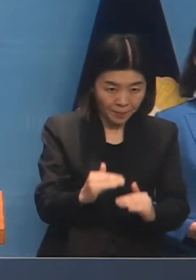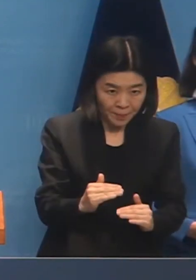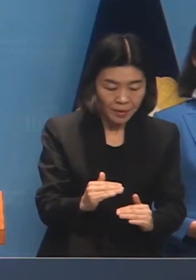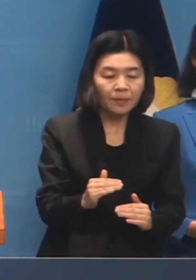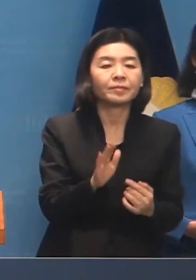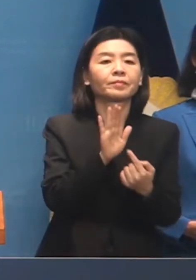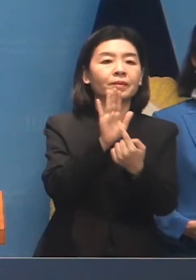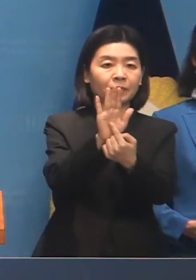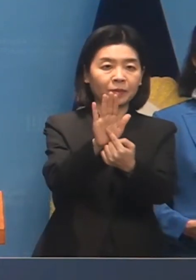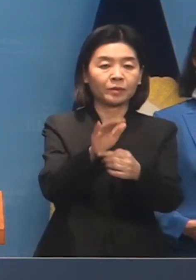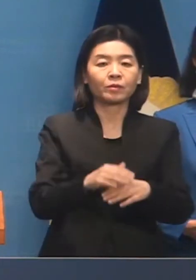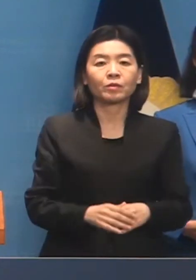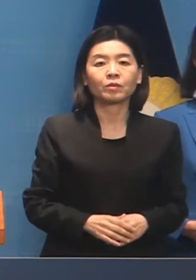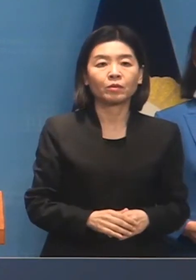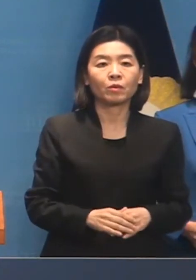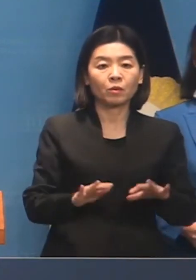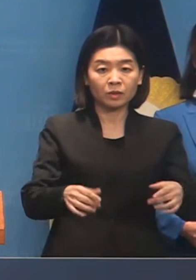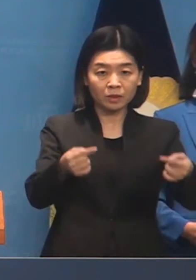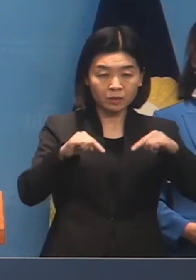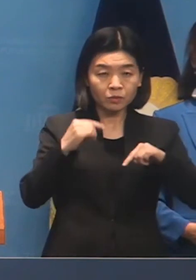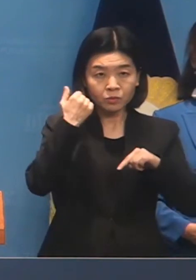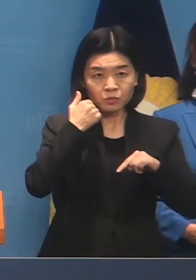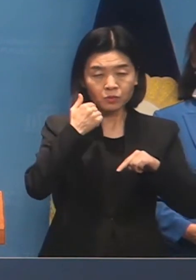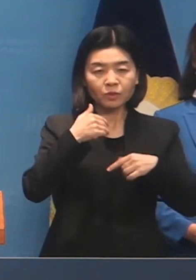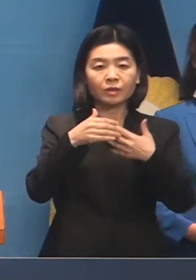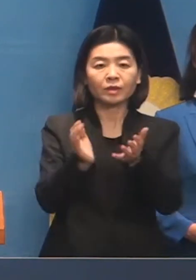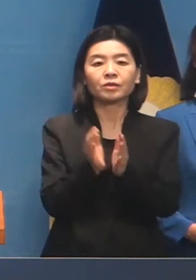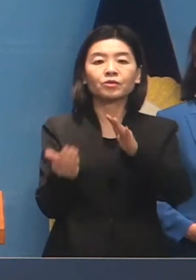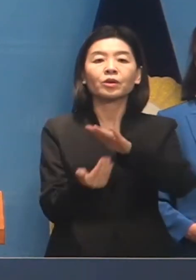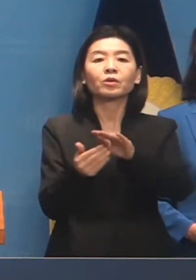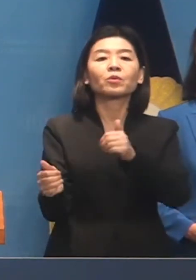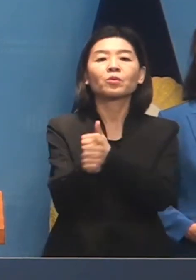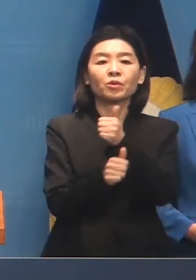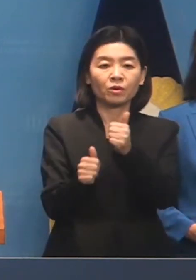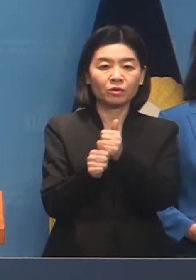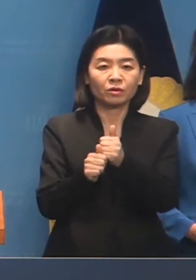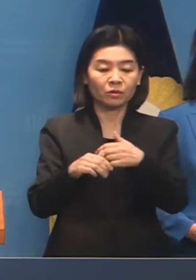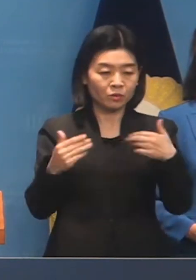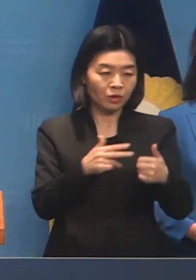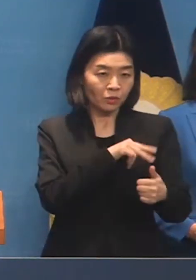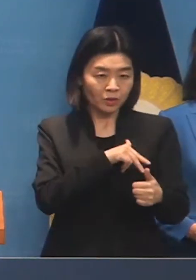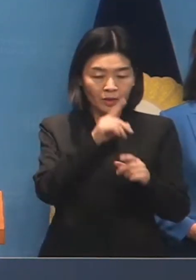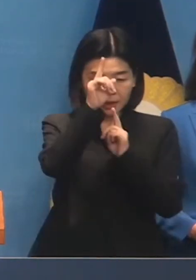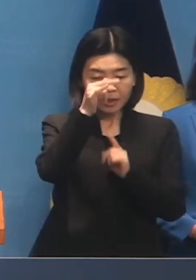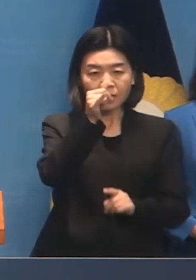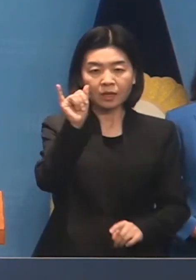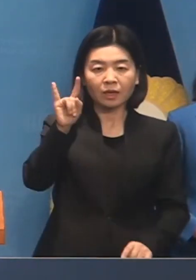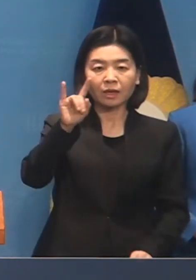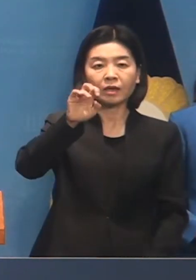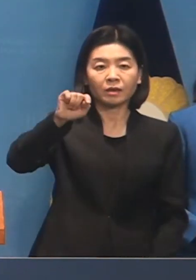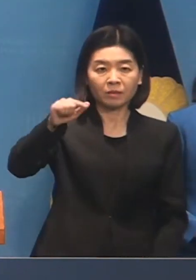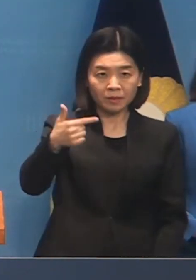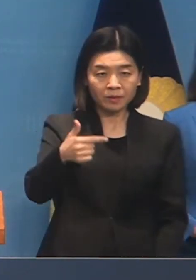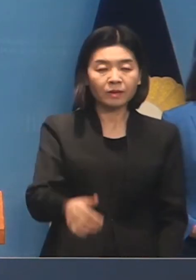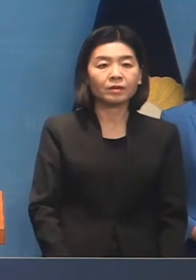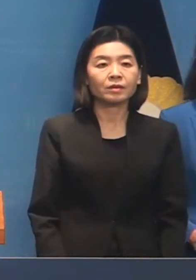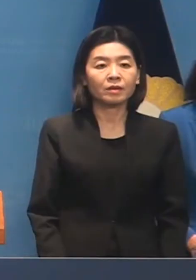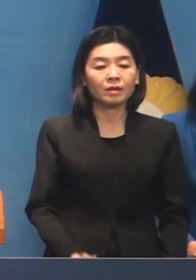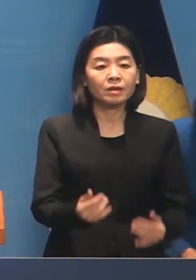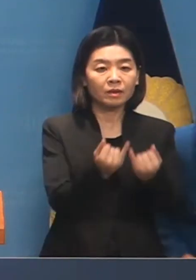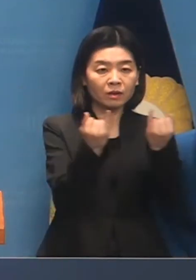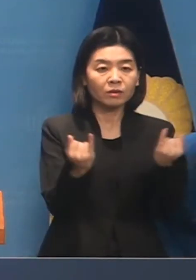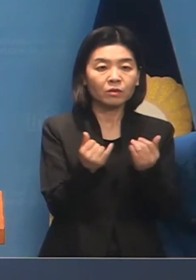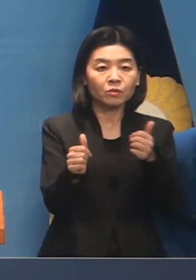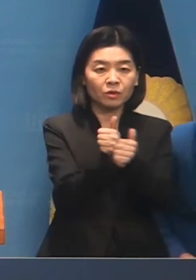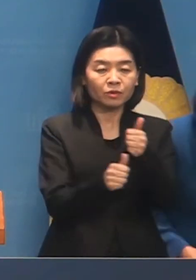소개하겠습니다. 당 최고위원이자 국회의원 이혜민님 모셨습니다. 당 여성위원장 강경수 의원님